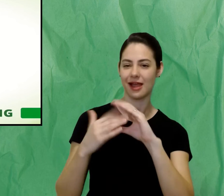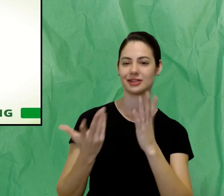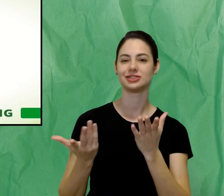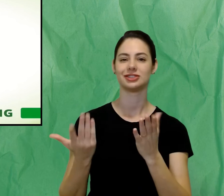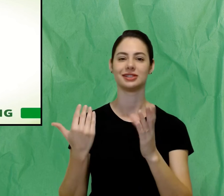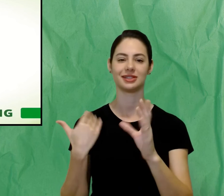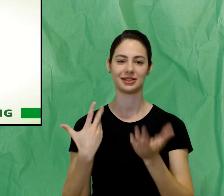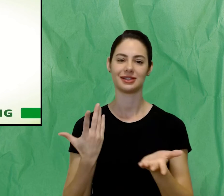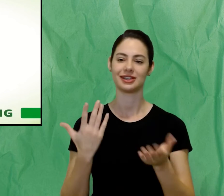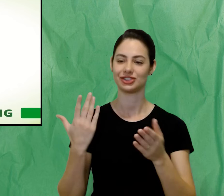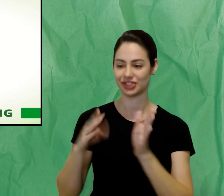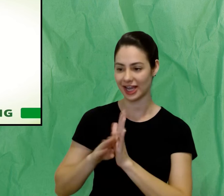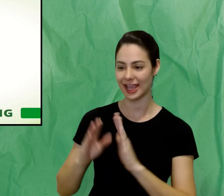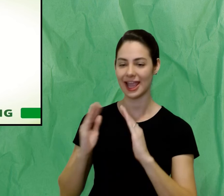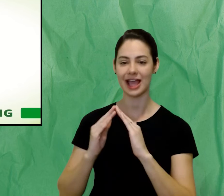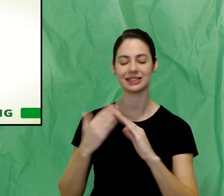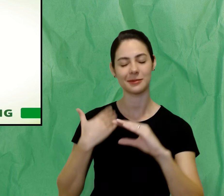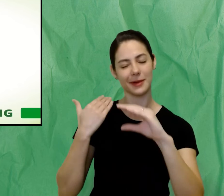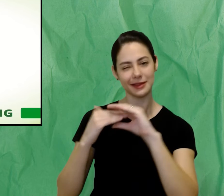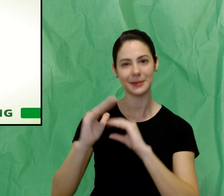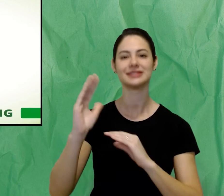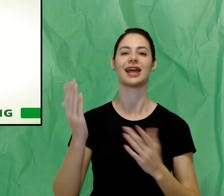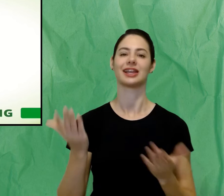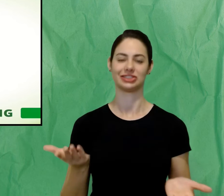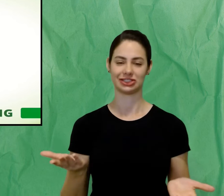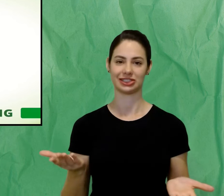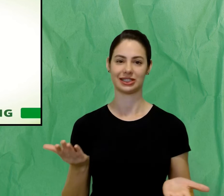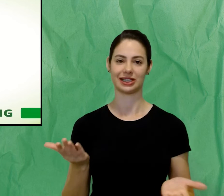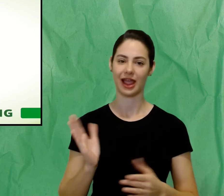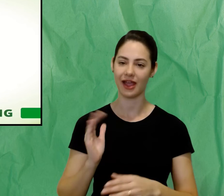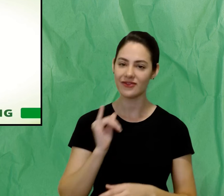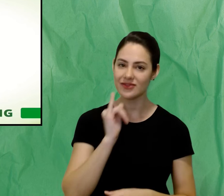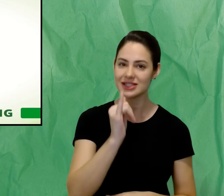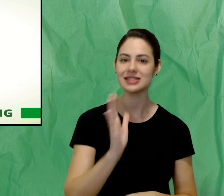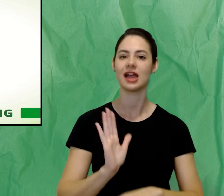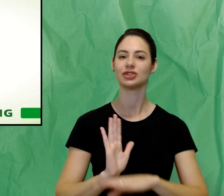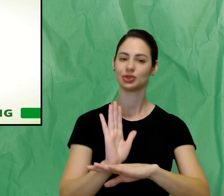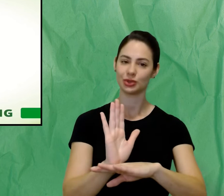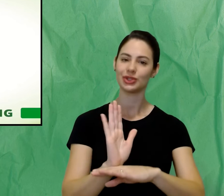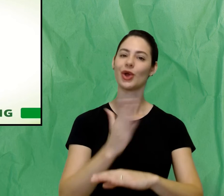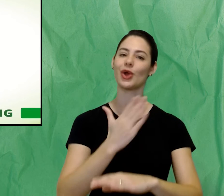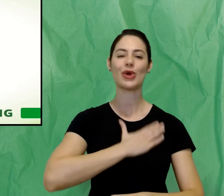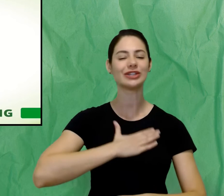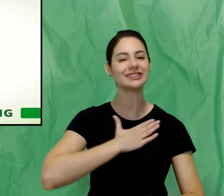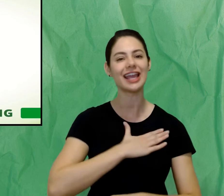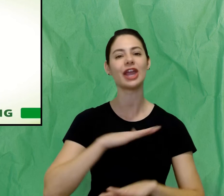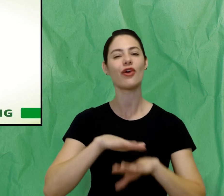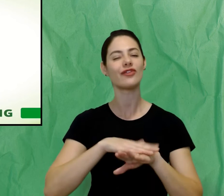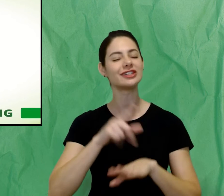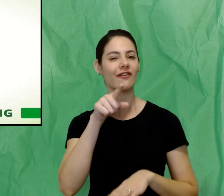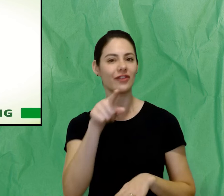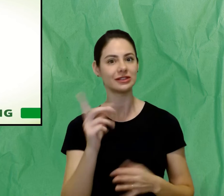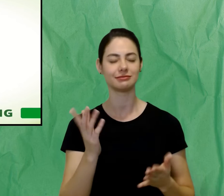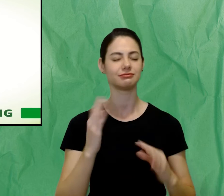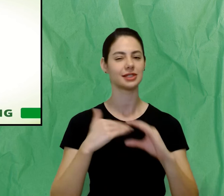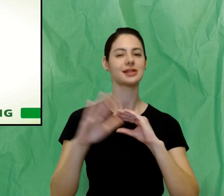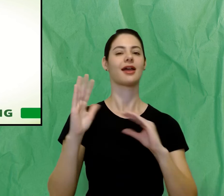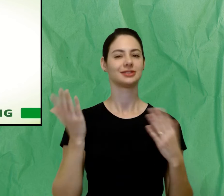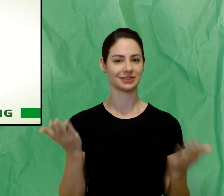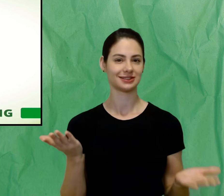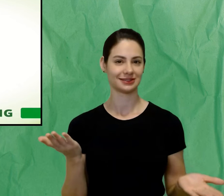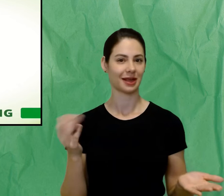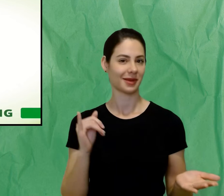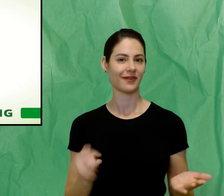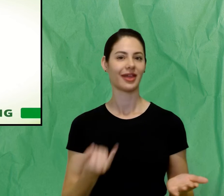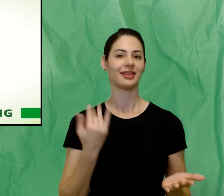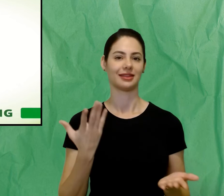manda mensagem assim que chegar em casa, tá? Ofereça ajuda, diz que gostou de conversar com a pessoa para que